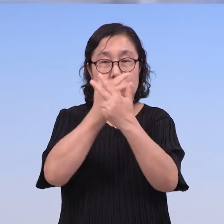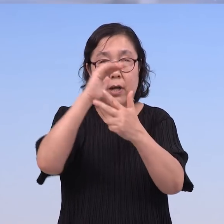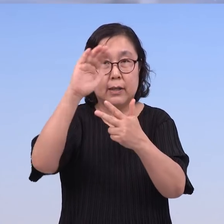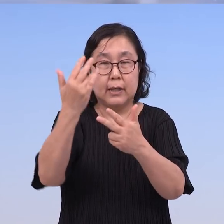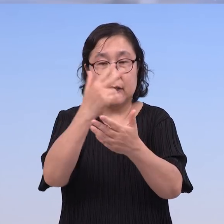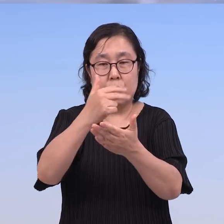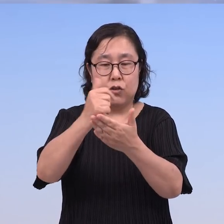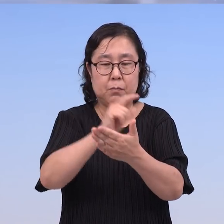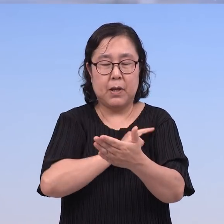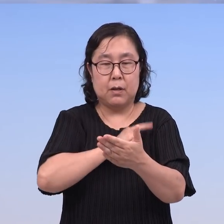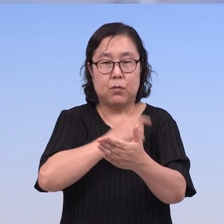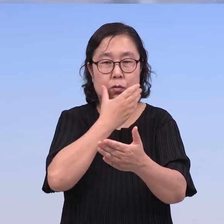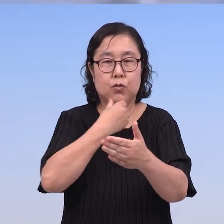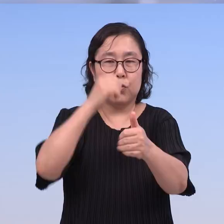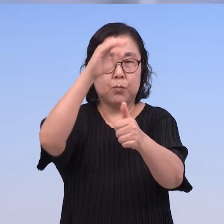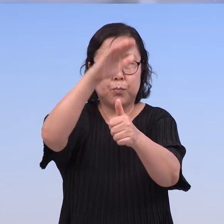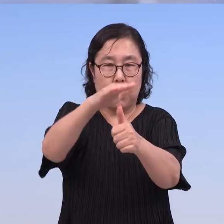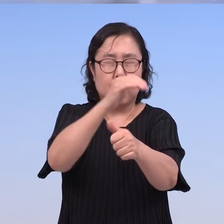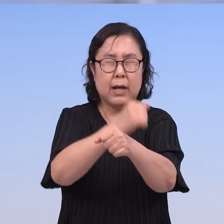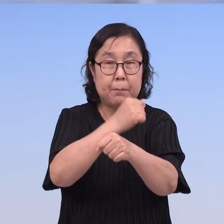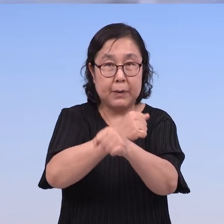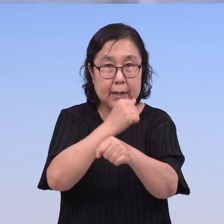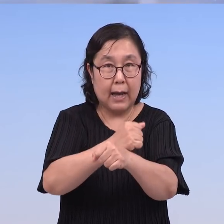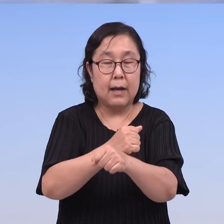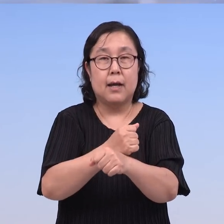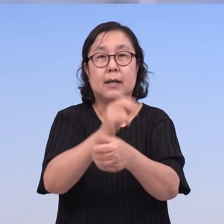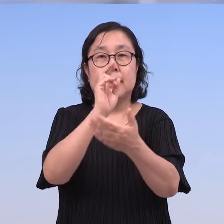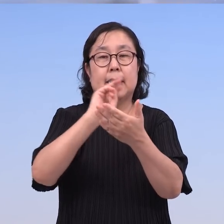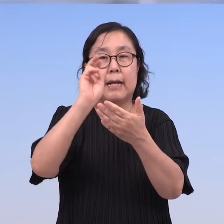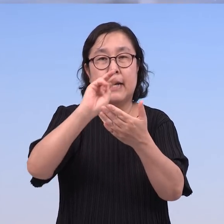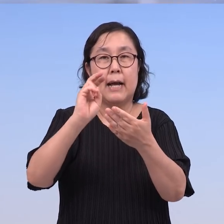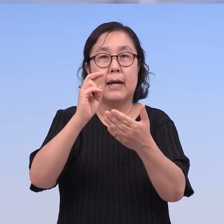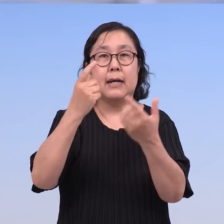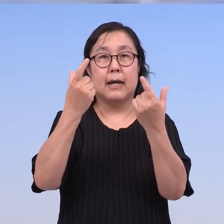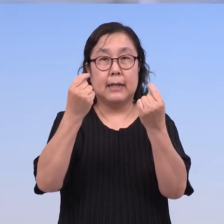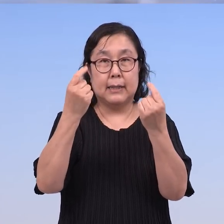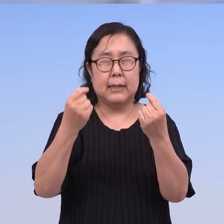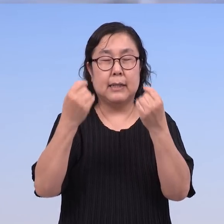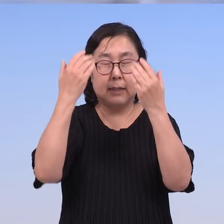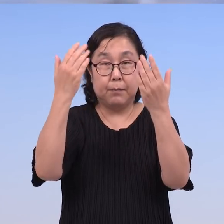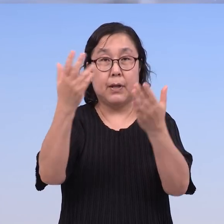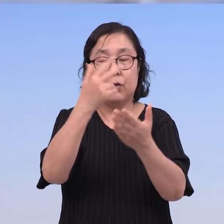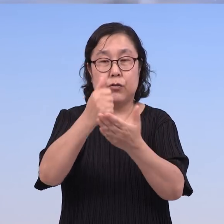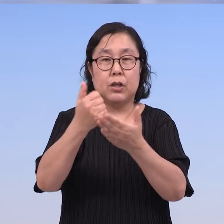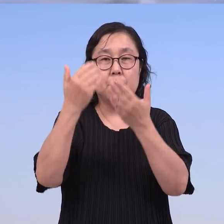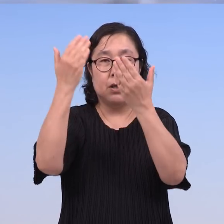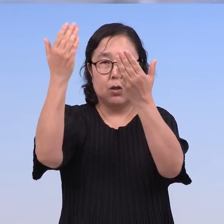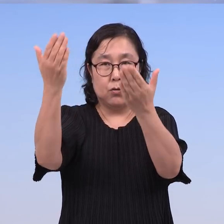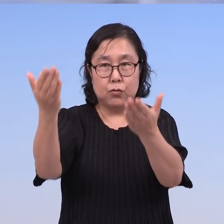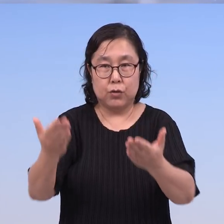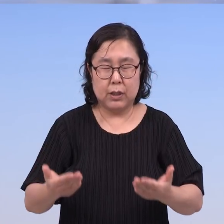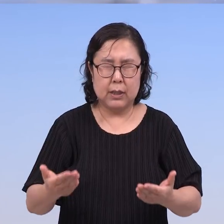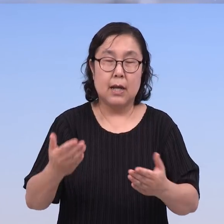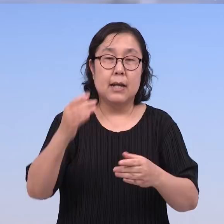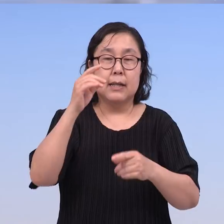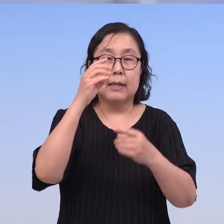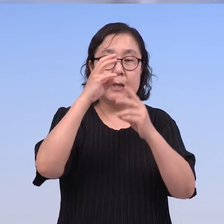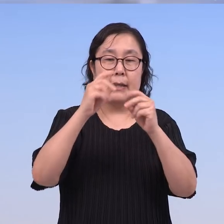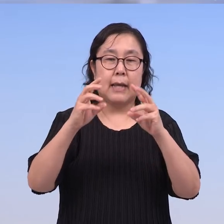이름으로 축복합니다. 우리 찬양 같이 부르기 원합니다. 주님이 주신 땅으로 한 걸음씩 나아갈